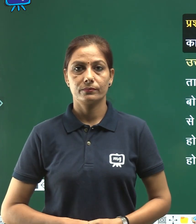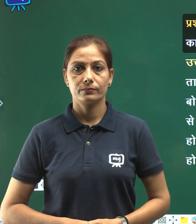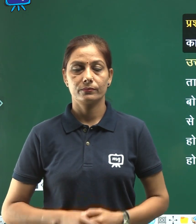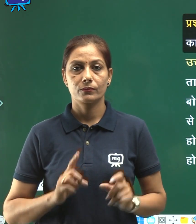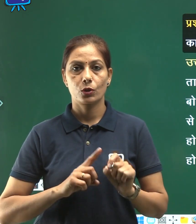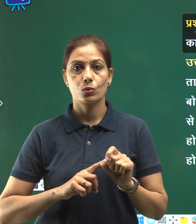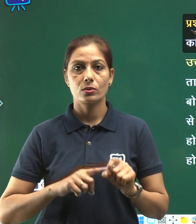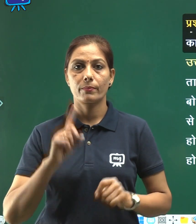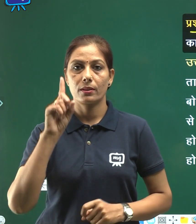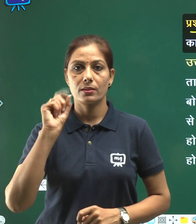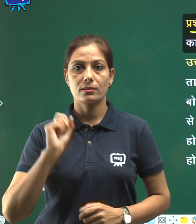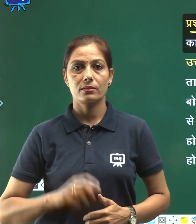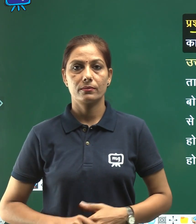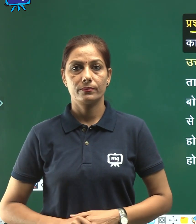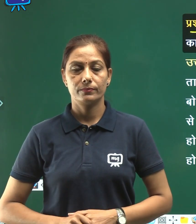प्रश्न 10,